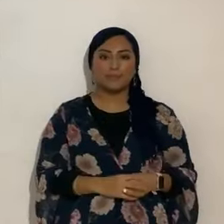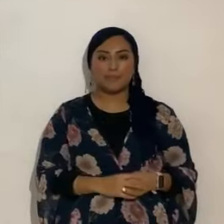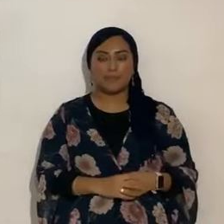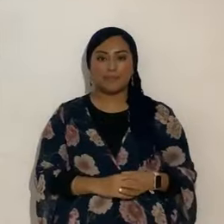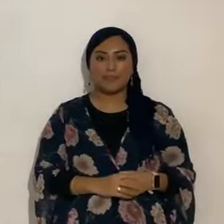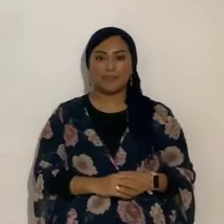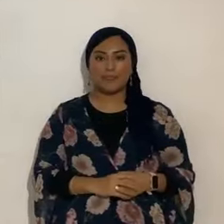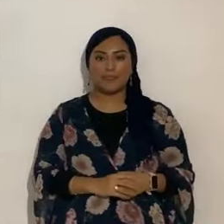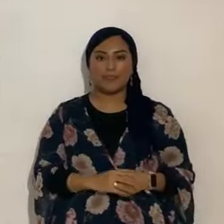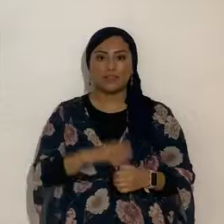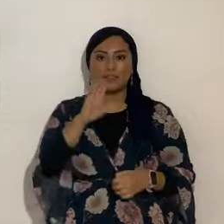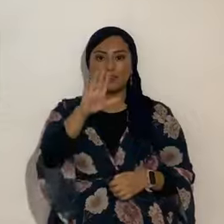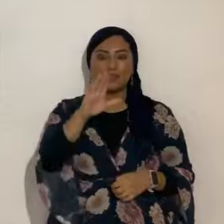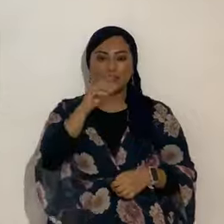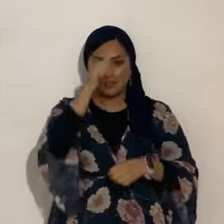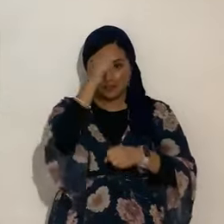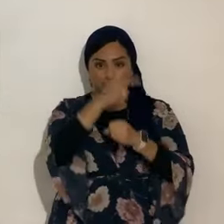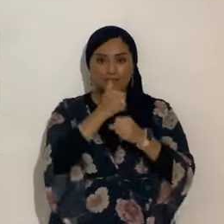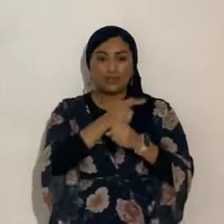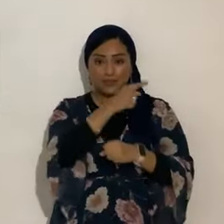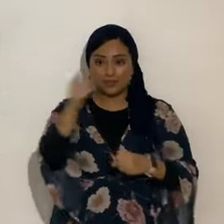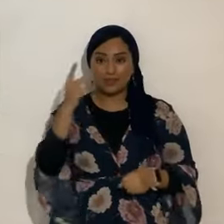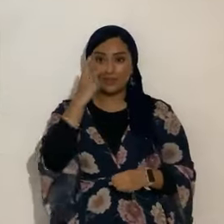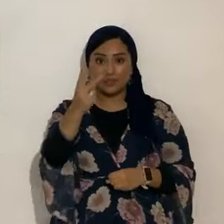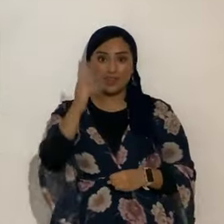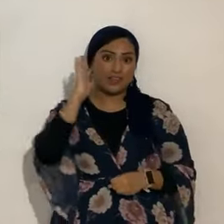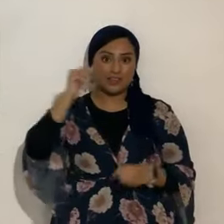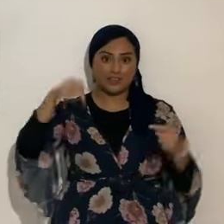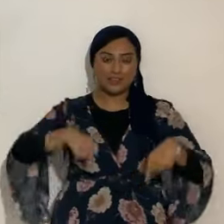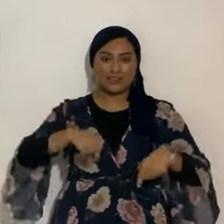A ver, levanten los hermanos de la Keilah local los que vieron eso aquí.